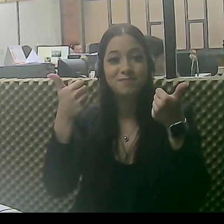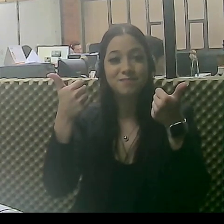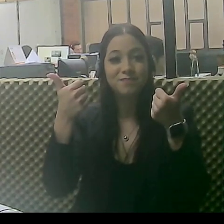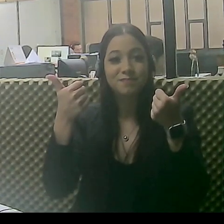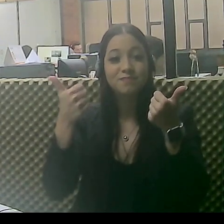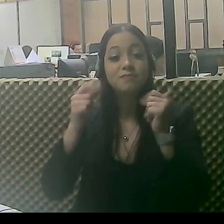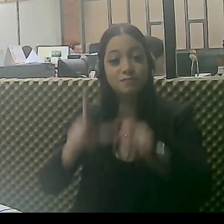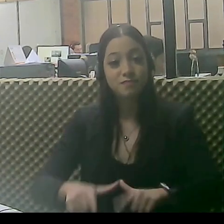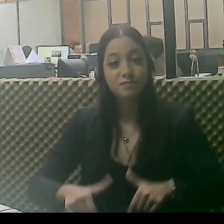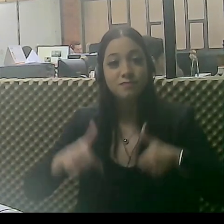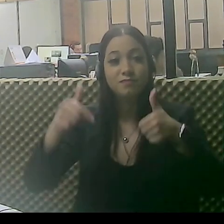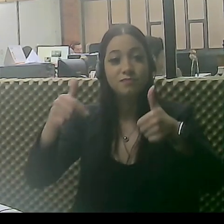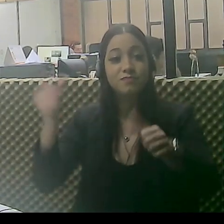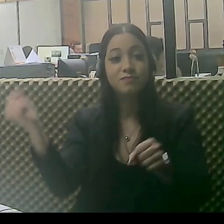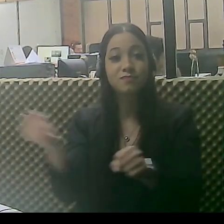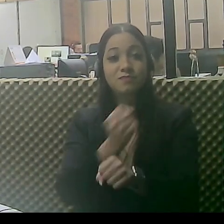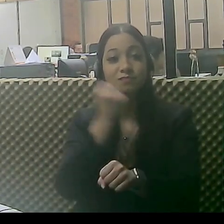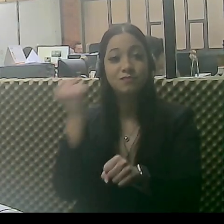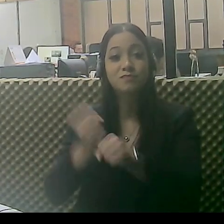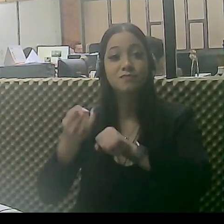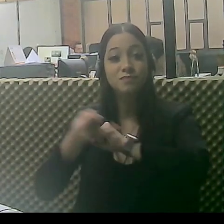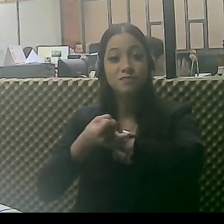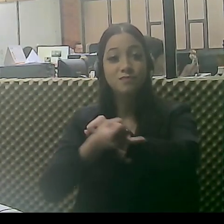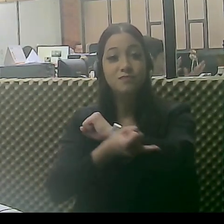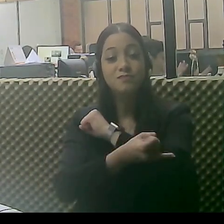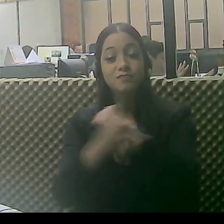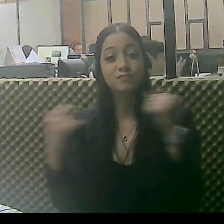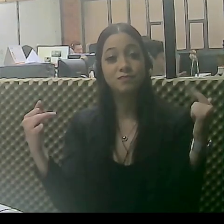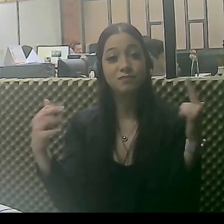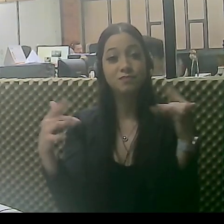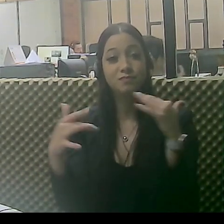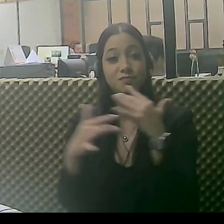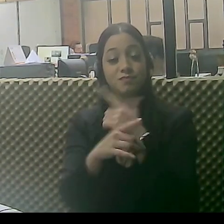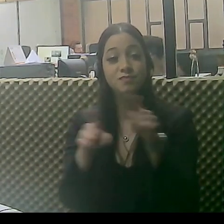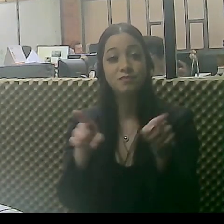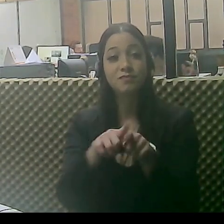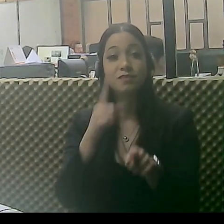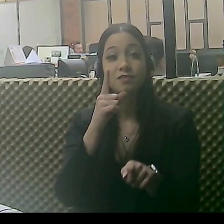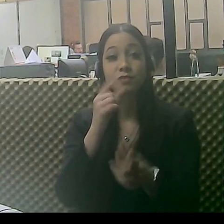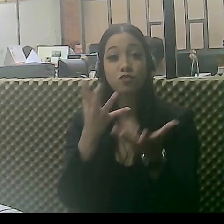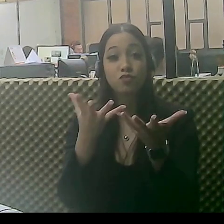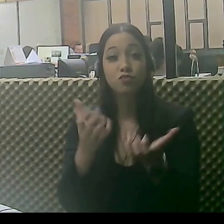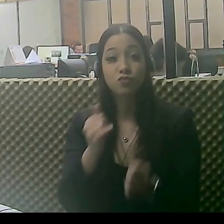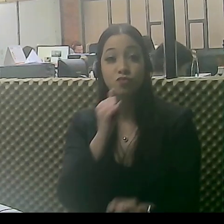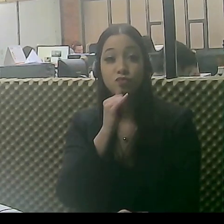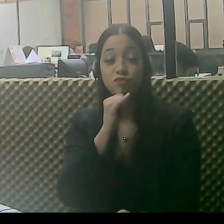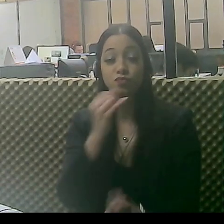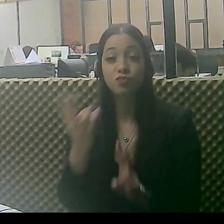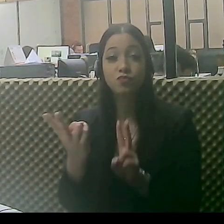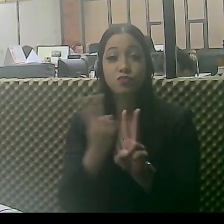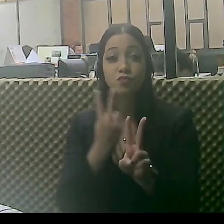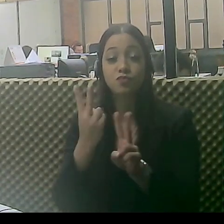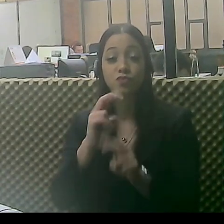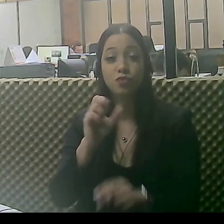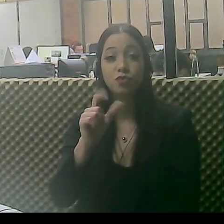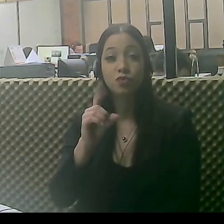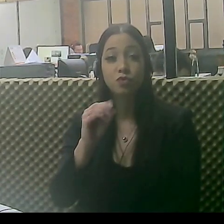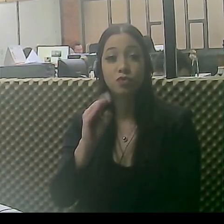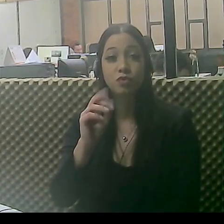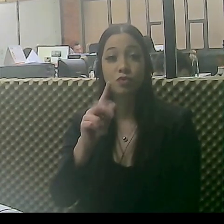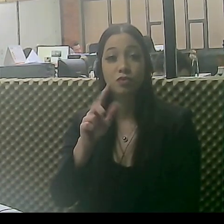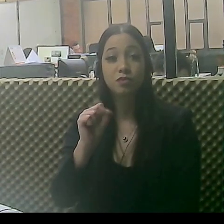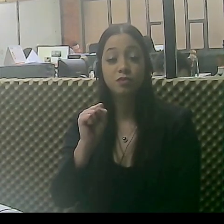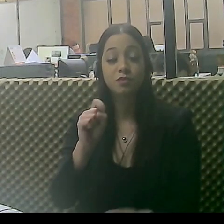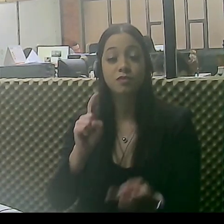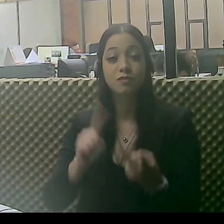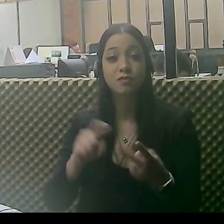Entre essas ações estão as obras de infraestrutura de mobilidade urbana e drenagem, como a duplicação da Avenida Aldo Borges Leão e